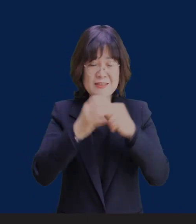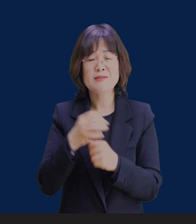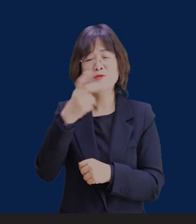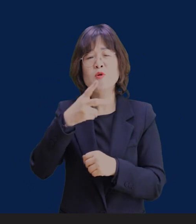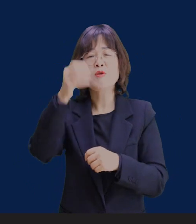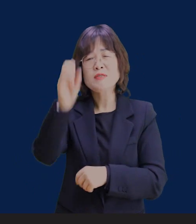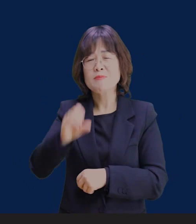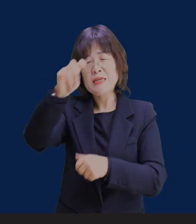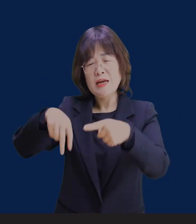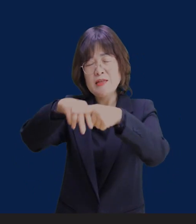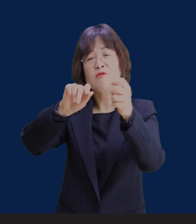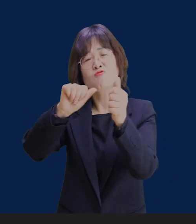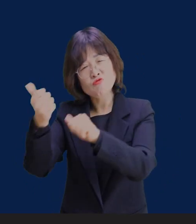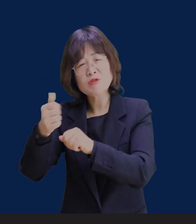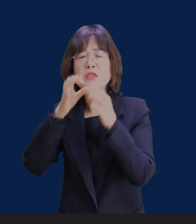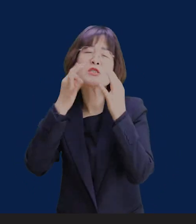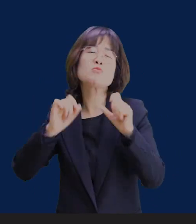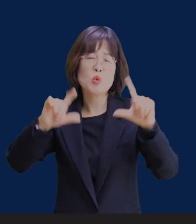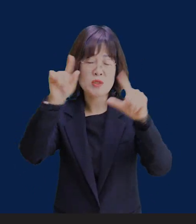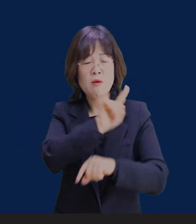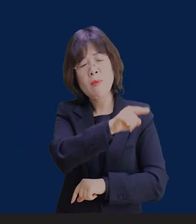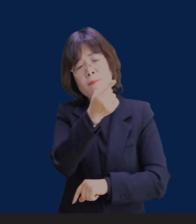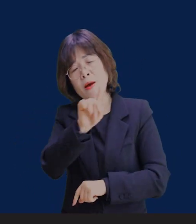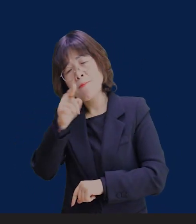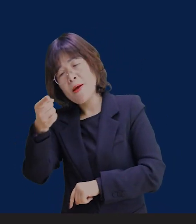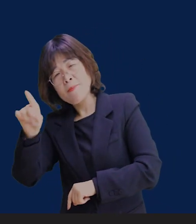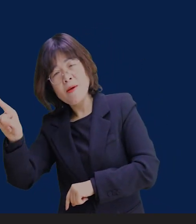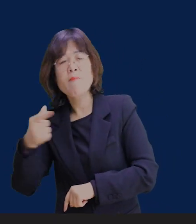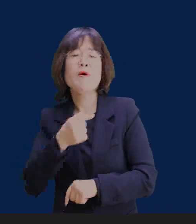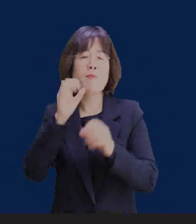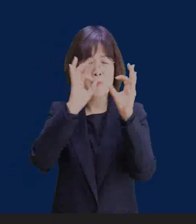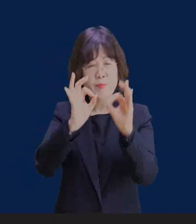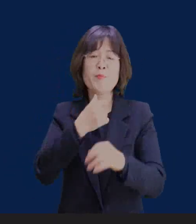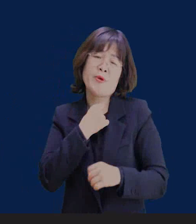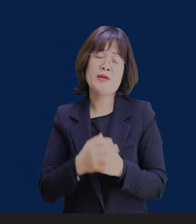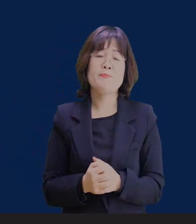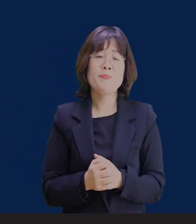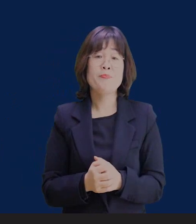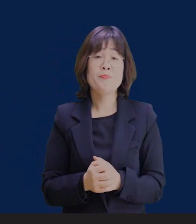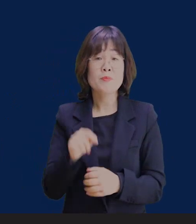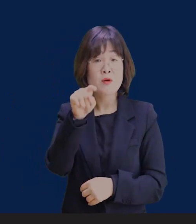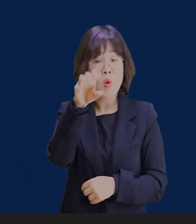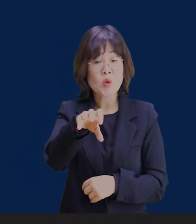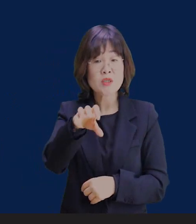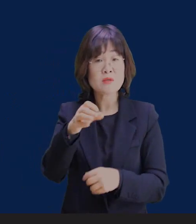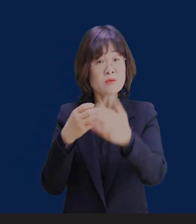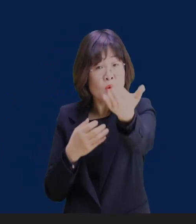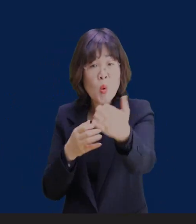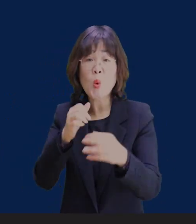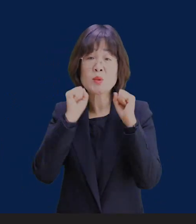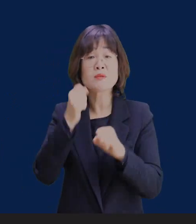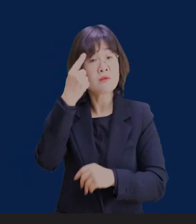달려 죽으신 금요일을 차례로 살펴볼 것입니다. 바라기는 거기